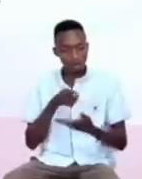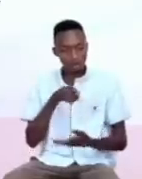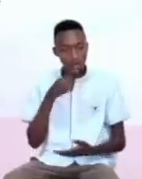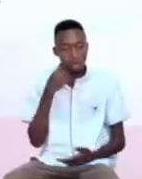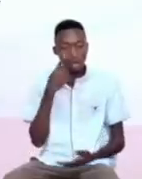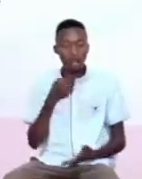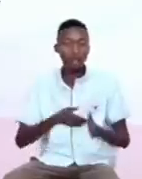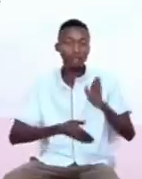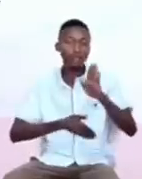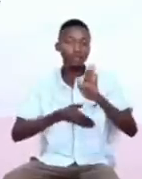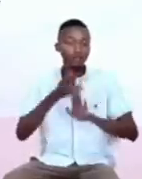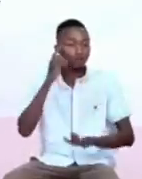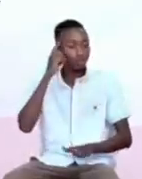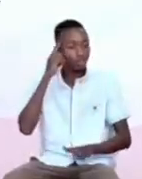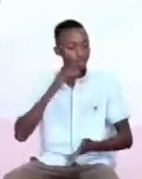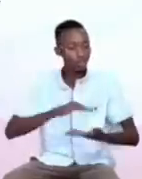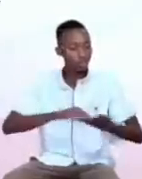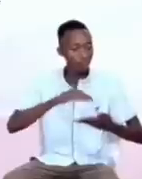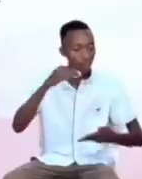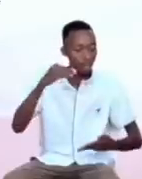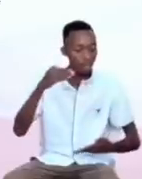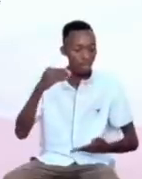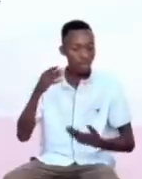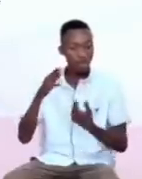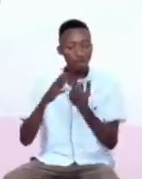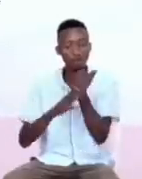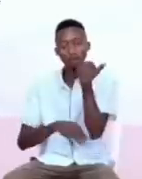kina faida hapa au kina hasara?